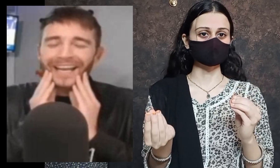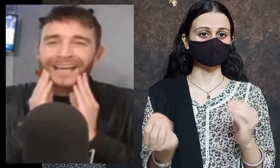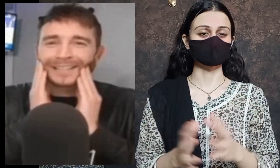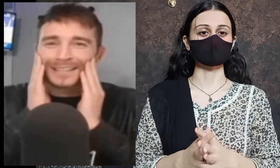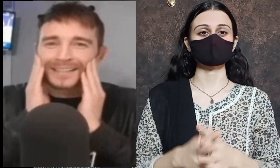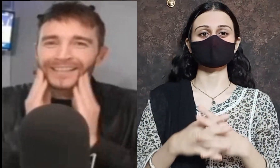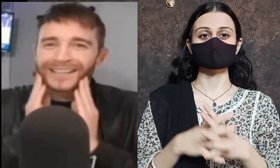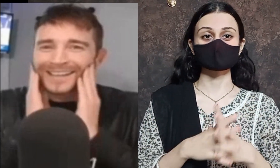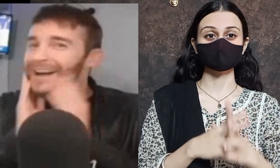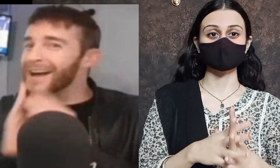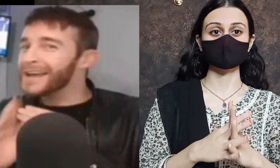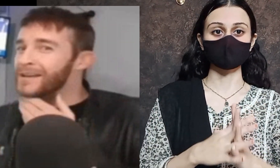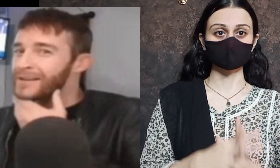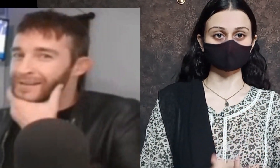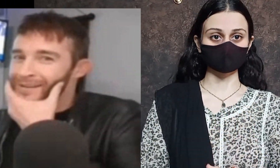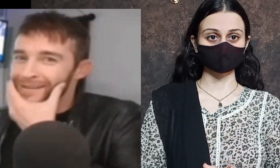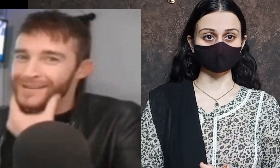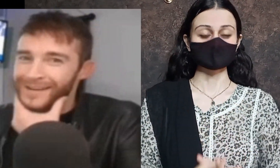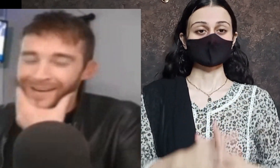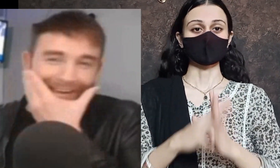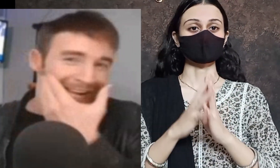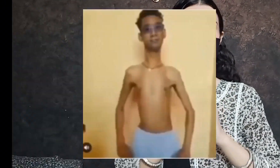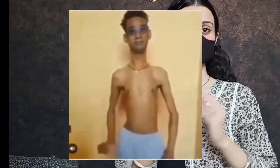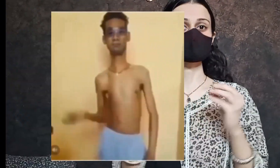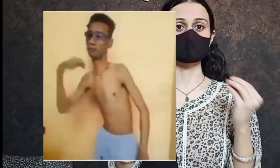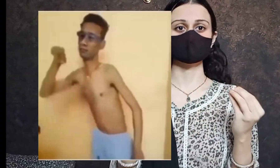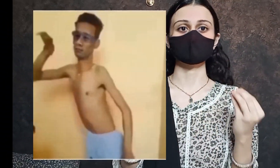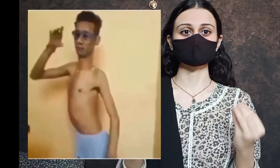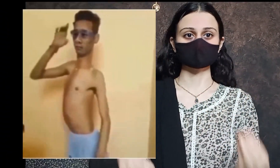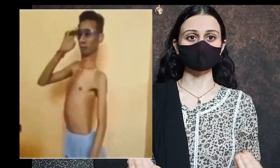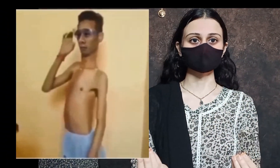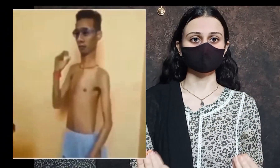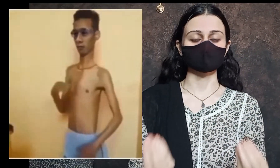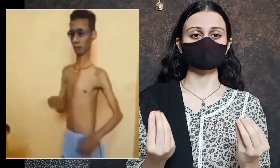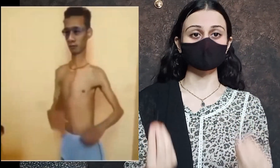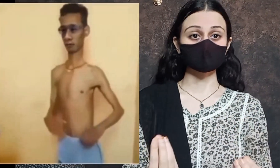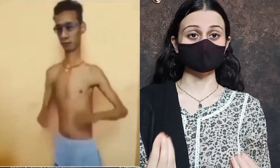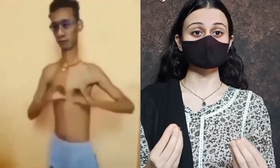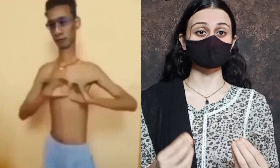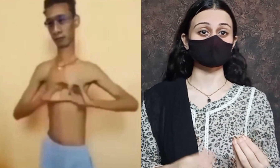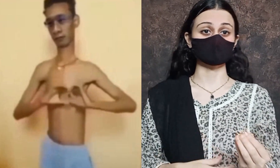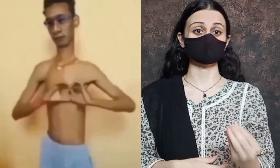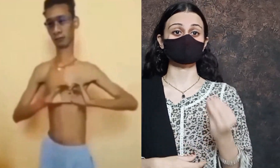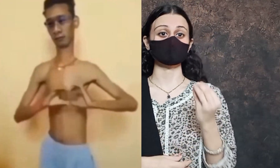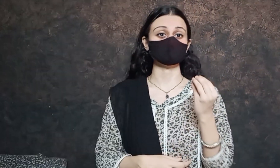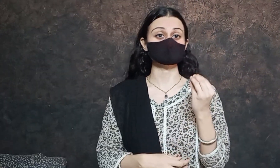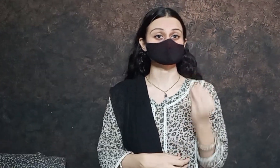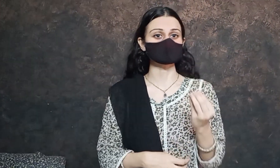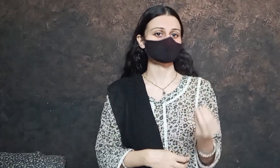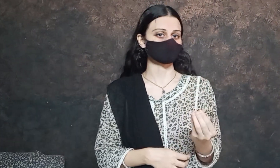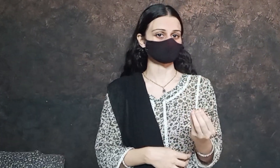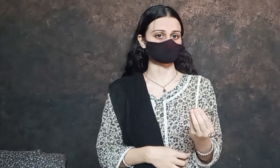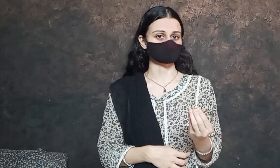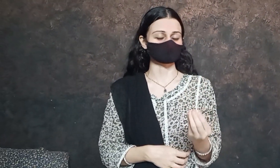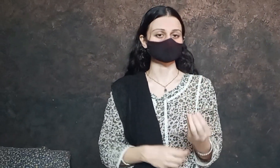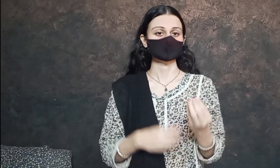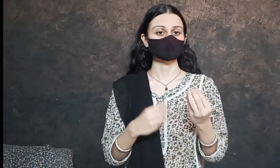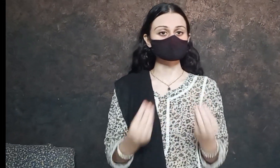है और आप में जो है वो मसल मास भी बहुत कम है और आपका सेक्स ड्राइव भी बहुत कम है सो इसका मतलब आप में जो है वो जिंक